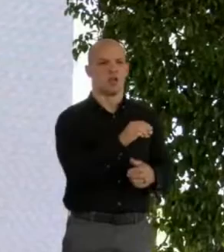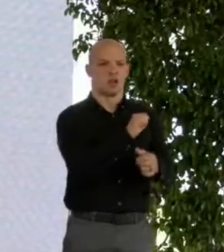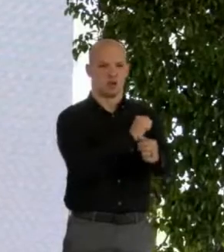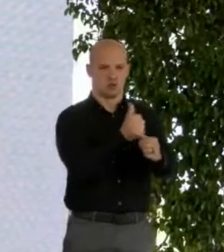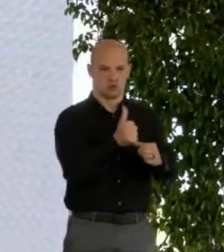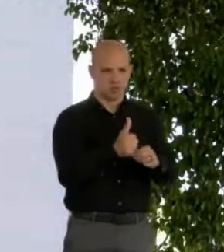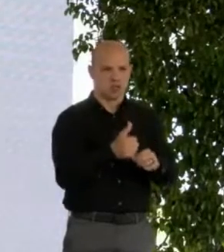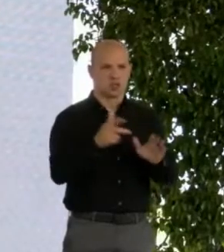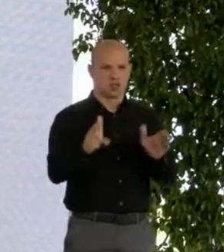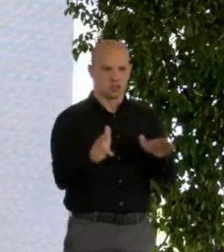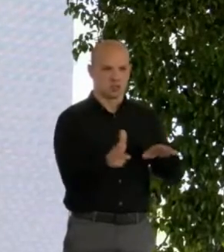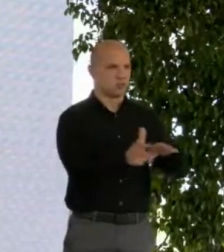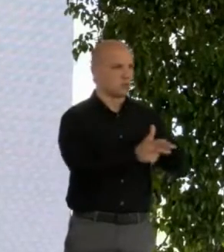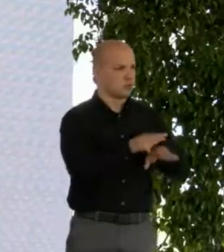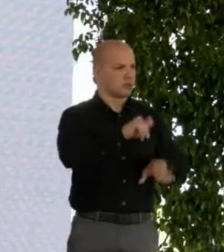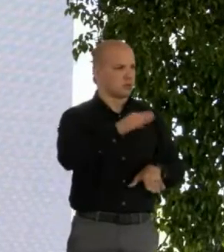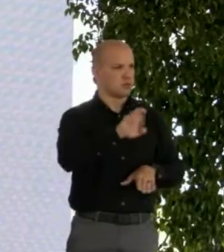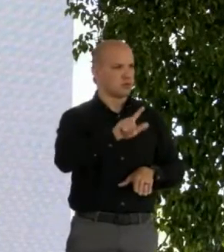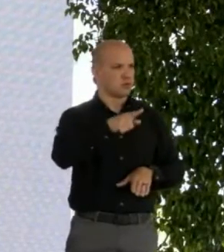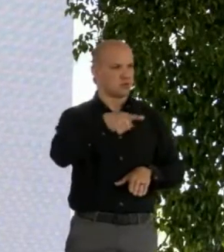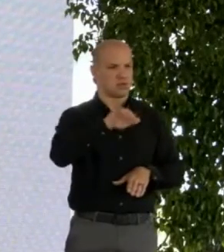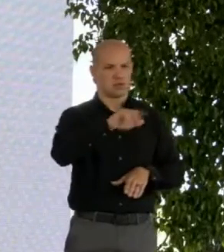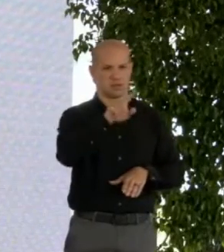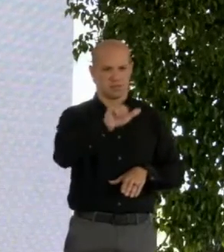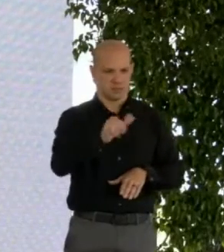Puertos, Joel Pizá, que está creo que por aquí por mi izquierda.